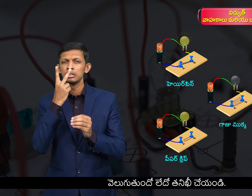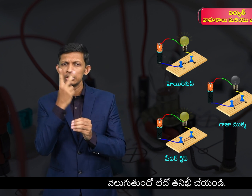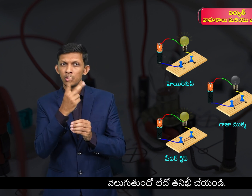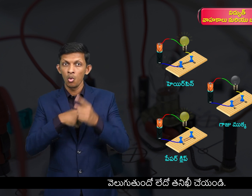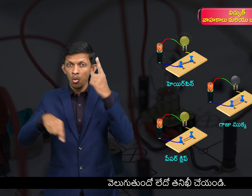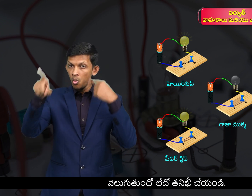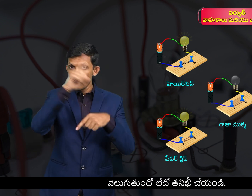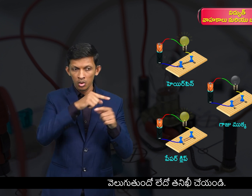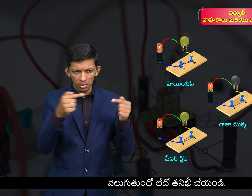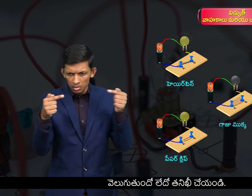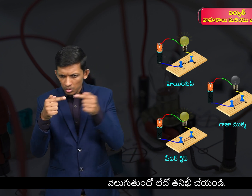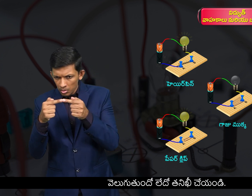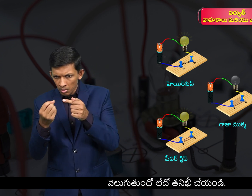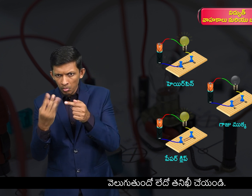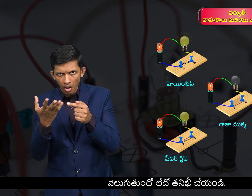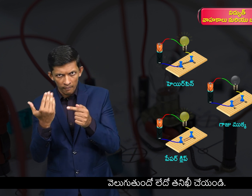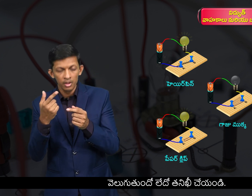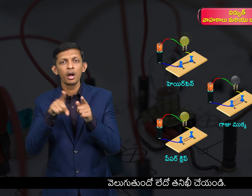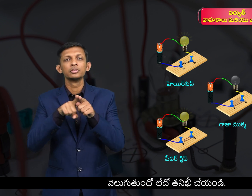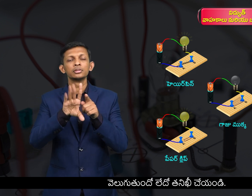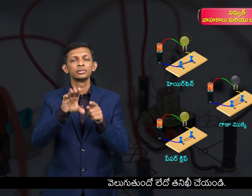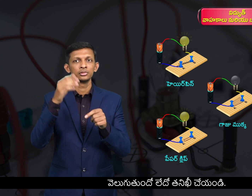తనిఖీ చేయండి.